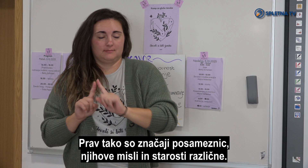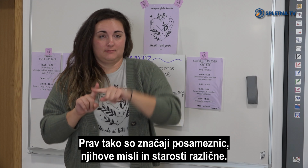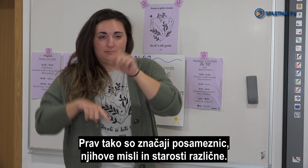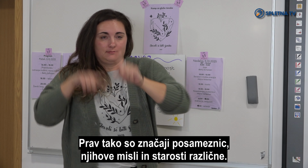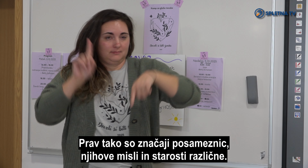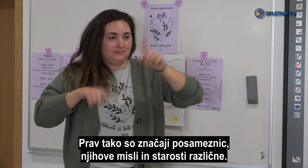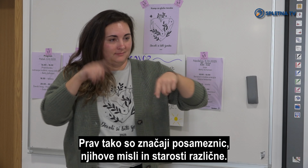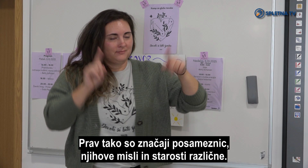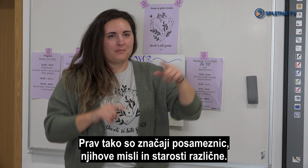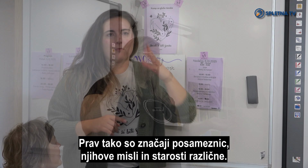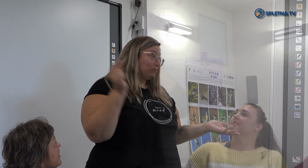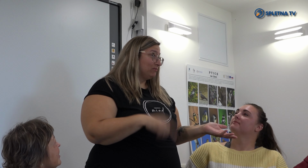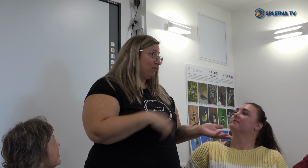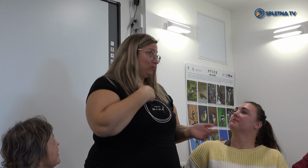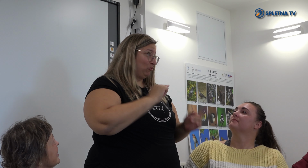starosti različne.